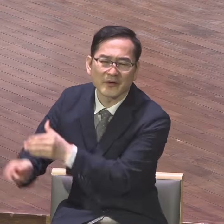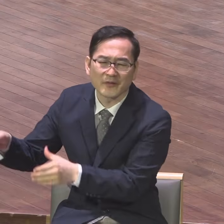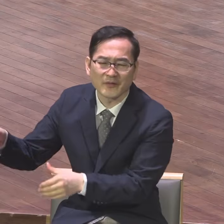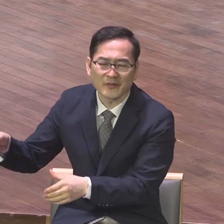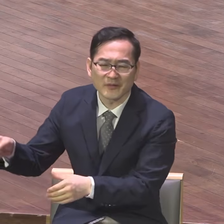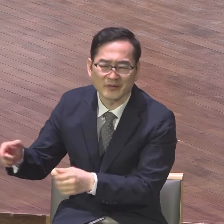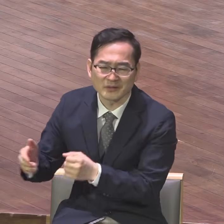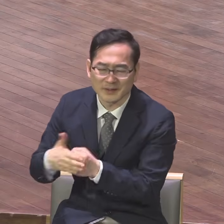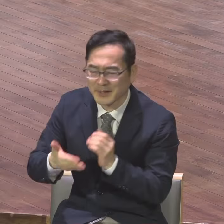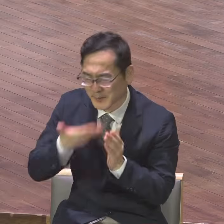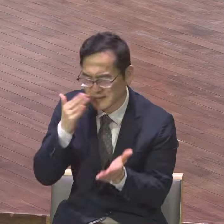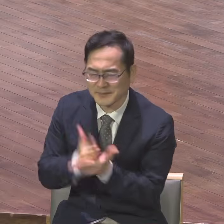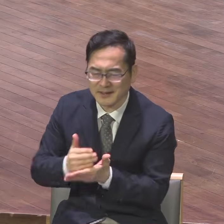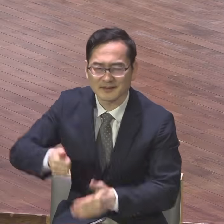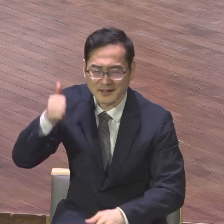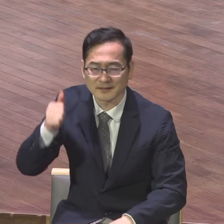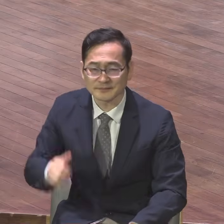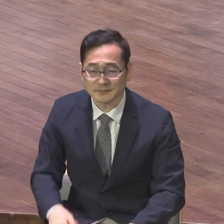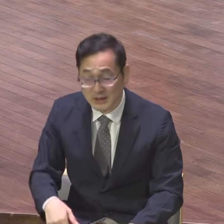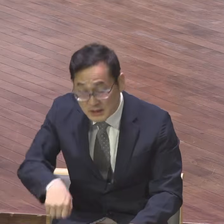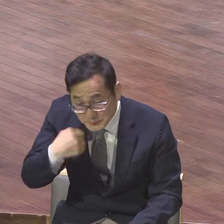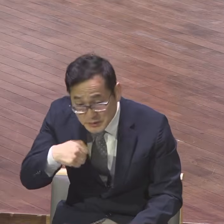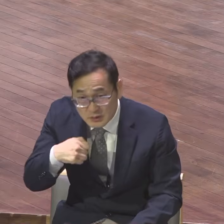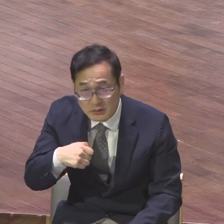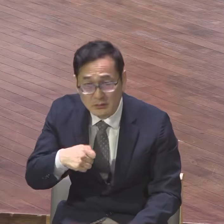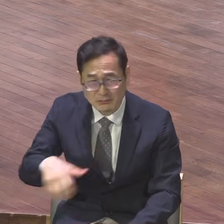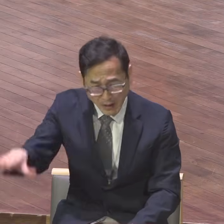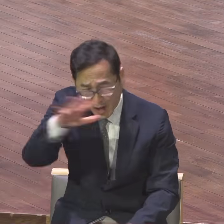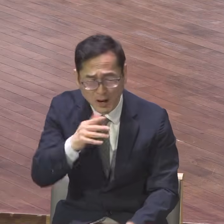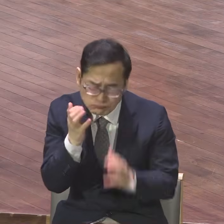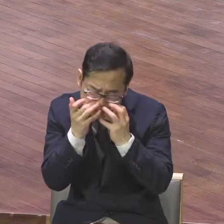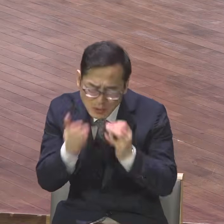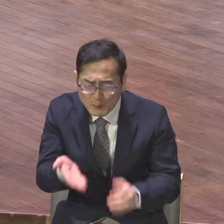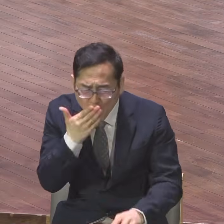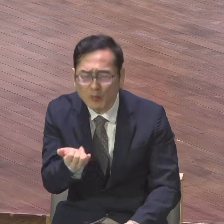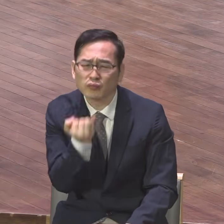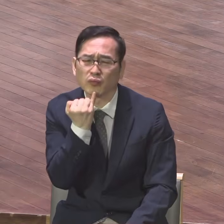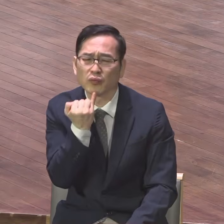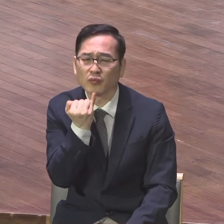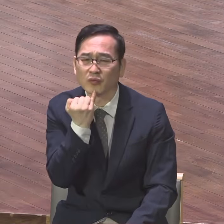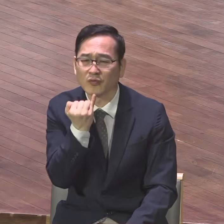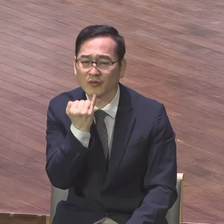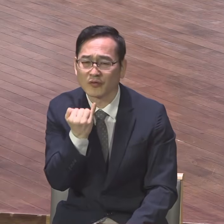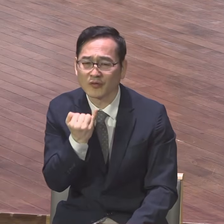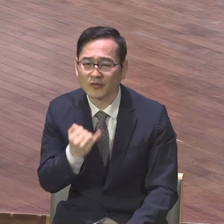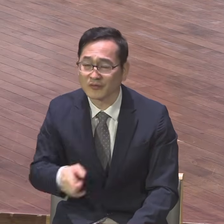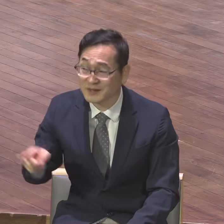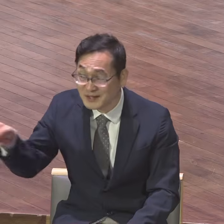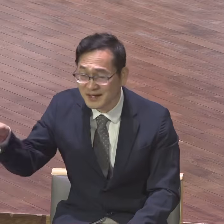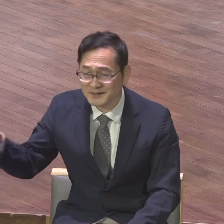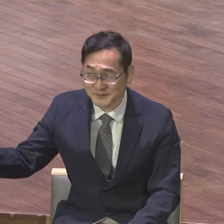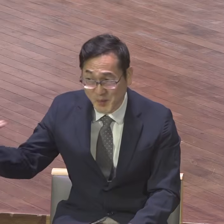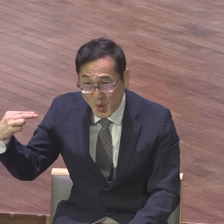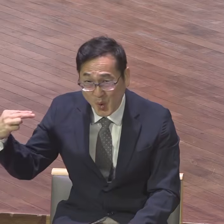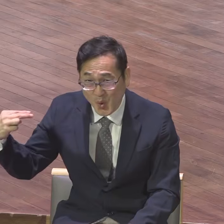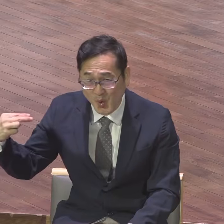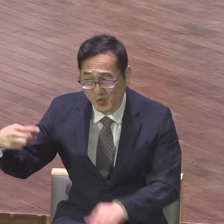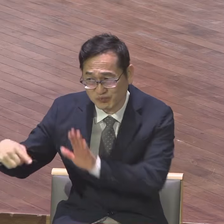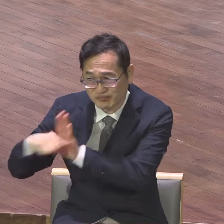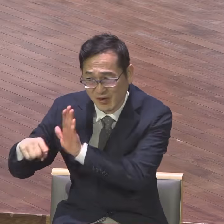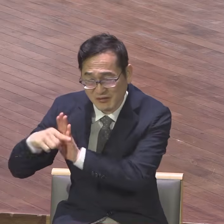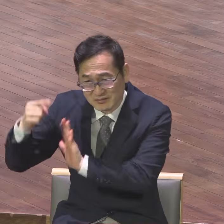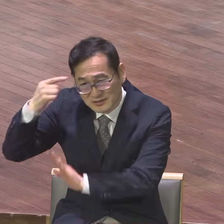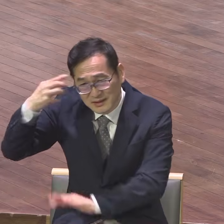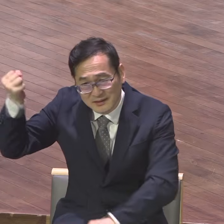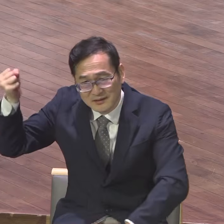생각해 보세요. 음식은 죄가 되는 게 없어요. 하나도. 하나님 다 만드신 거예요. 그런데 불신자가 봤을